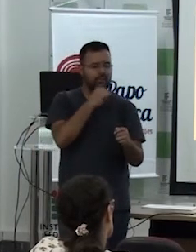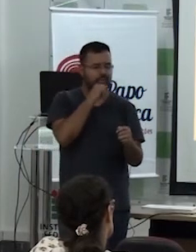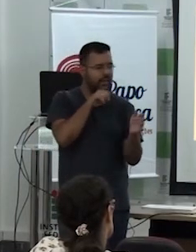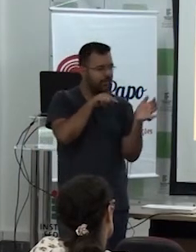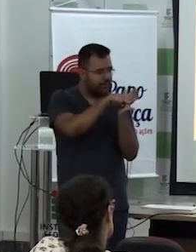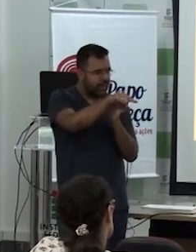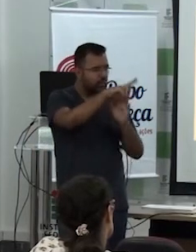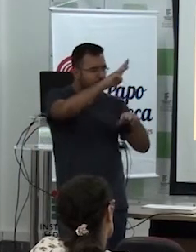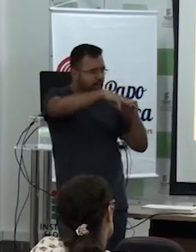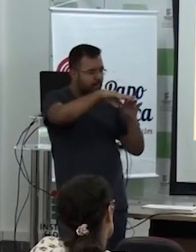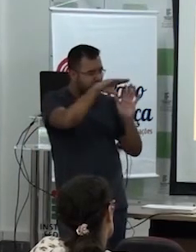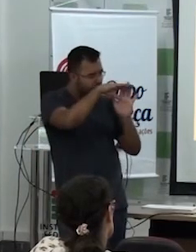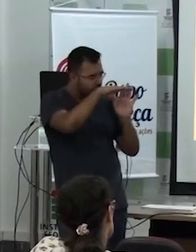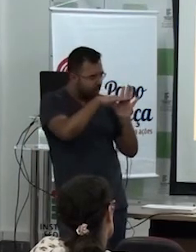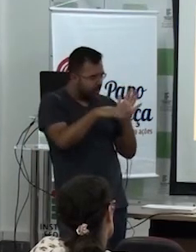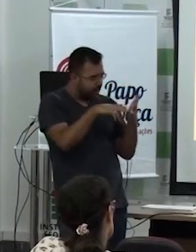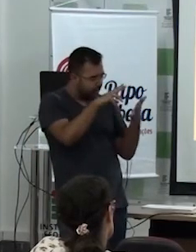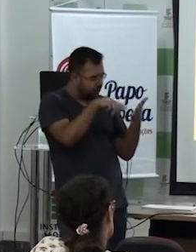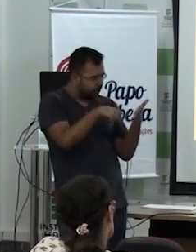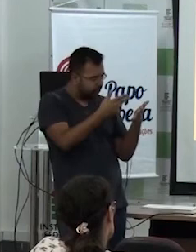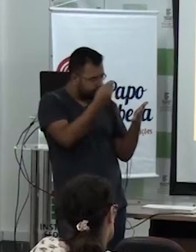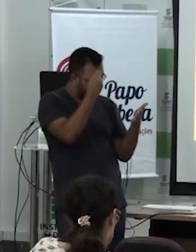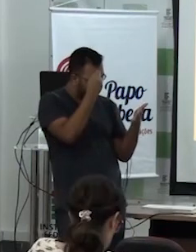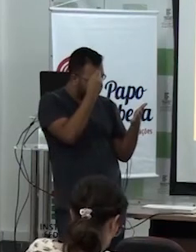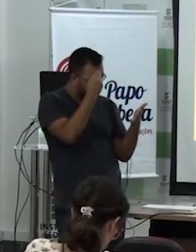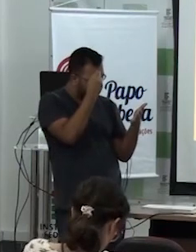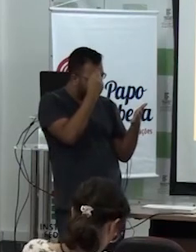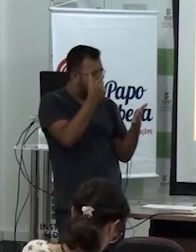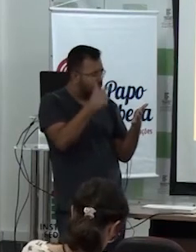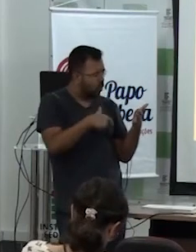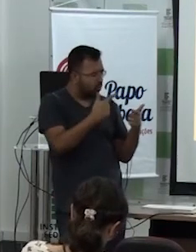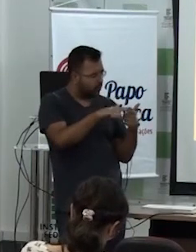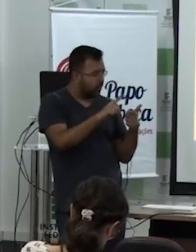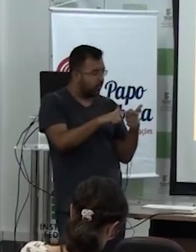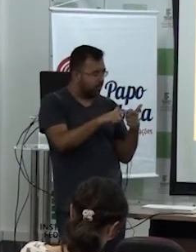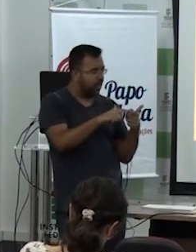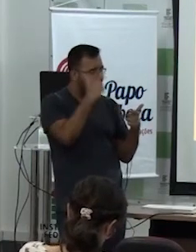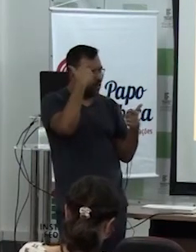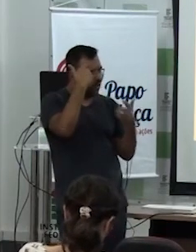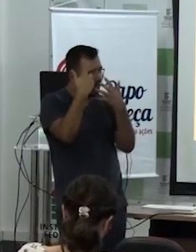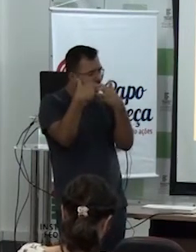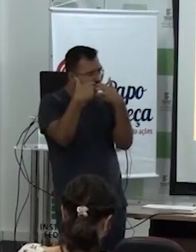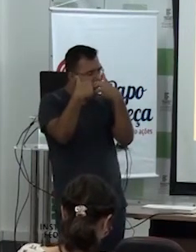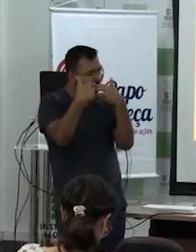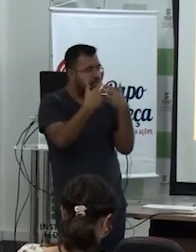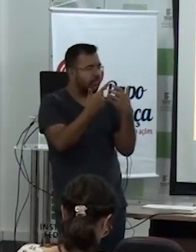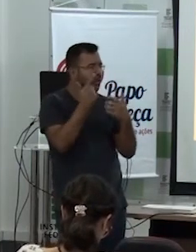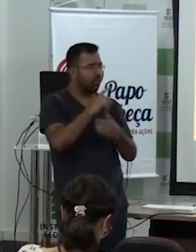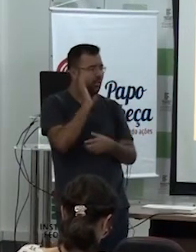problema e tentar entender por que, que acontece esse problema. E essa foi a base do trabalho. Bom, aí o